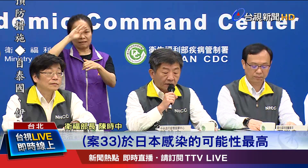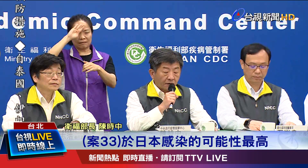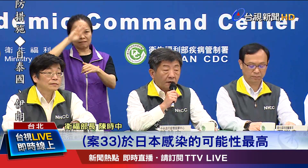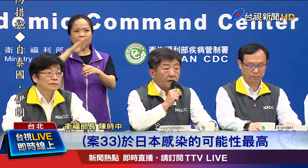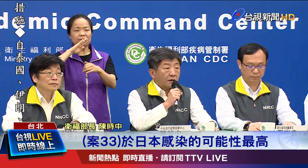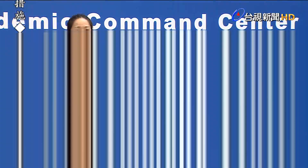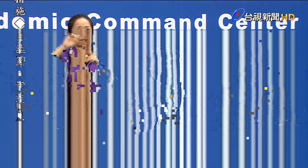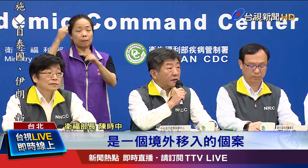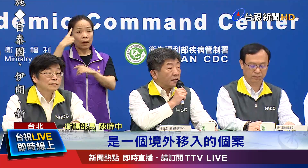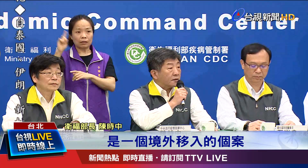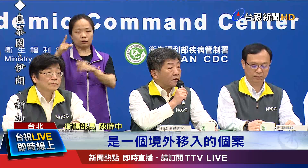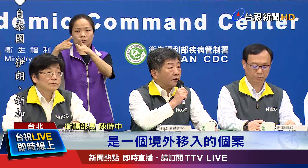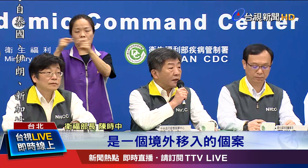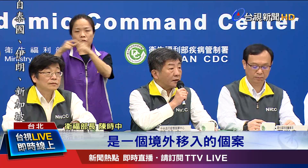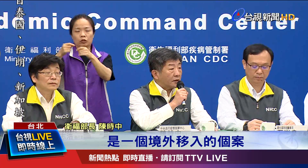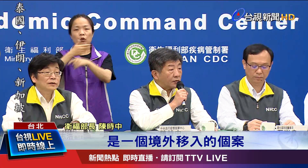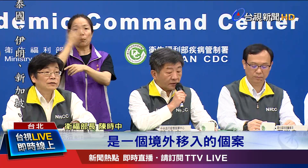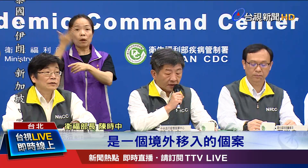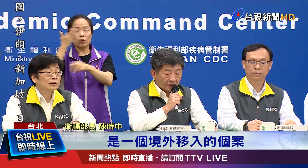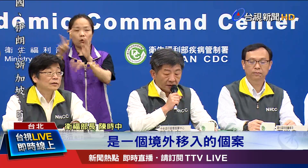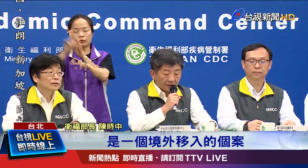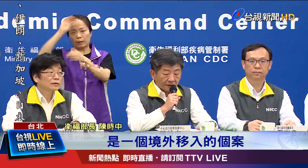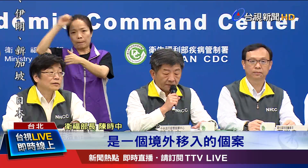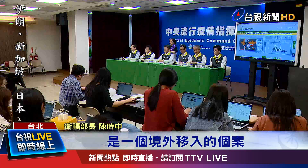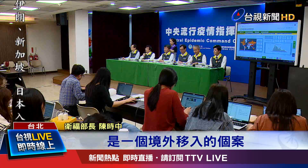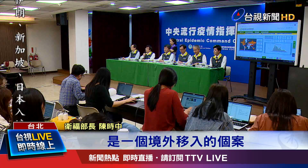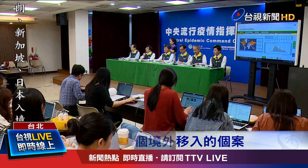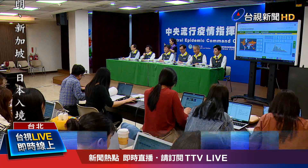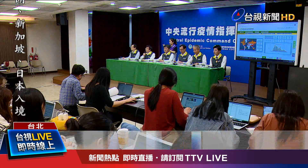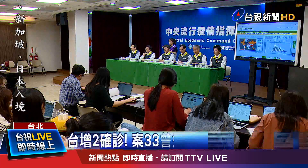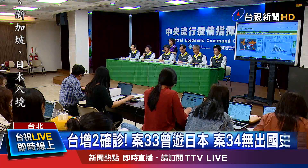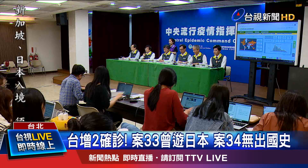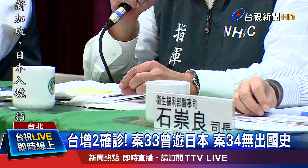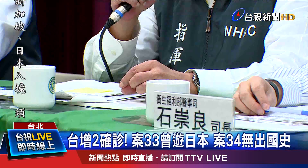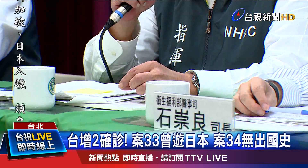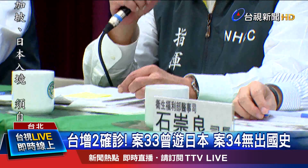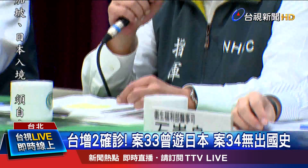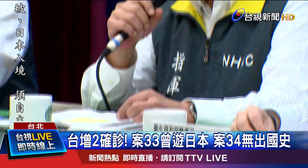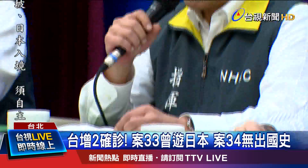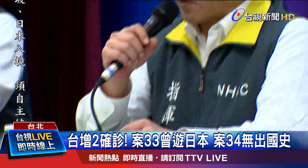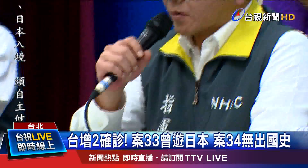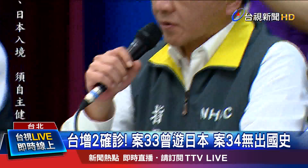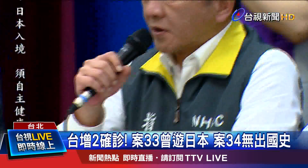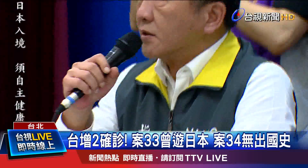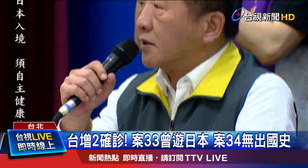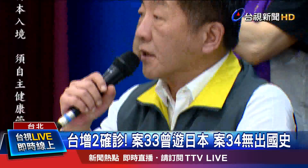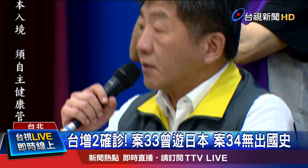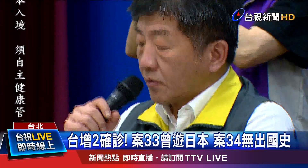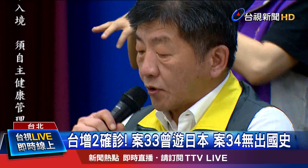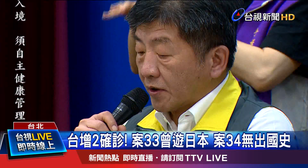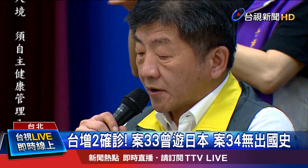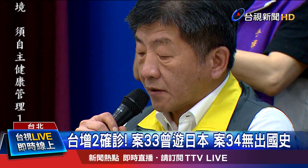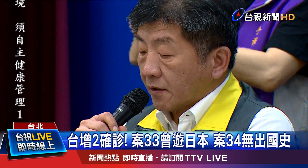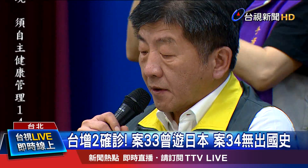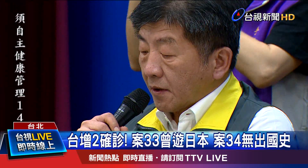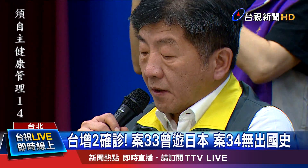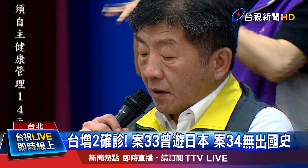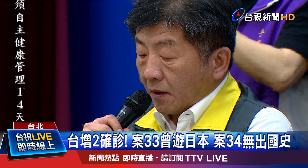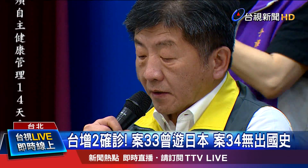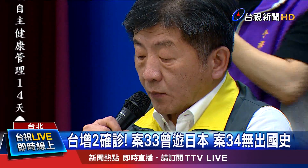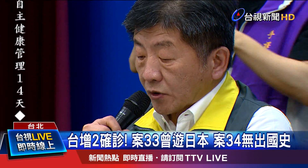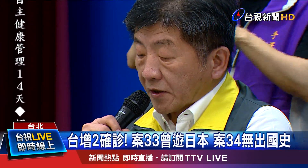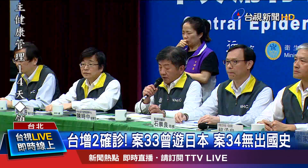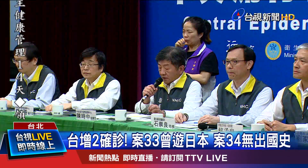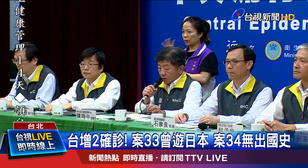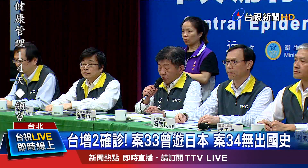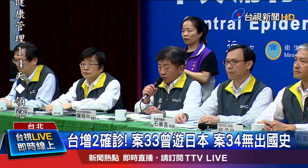是最高，是一个境外移入的个案。 到日本游玩却疑似感染武汉肺炎，国内确诊病患再新增2起，累